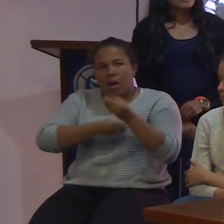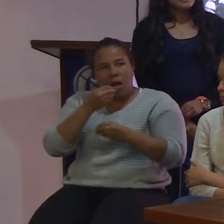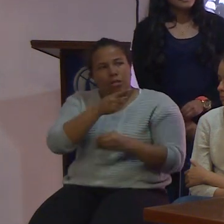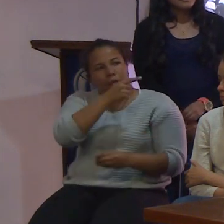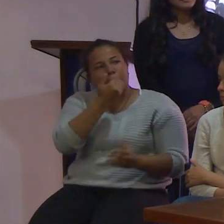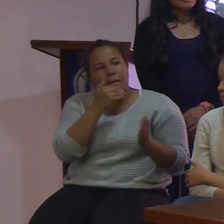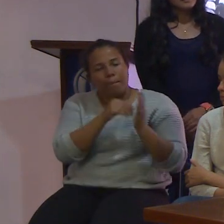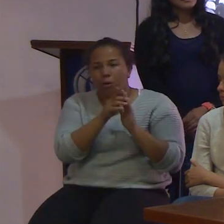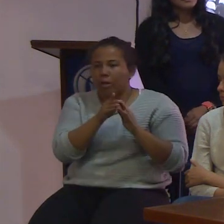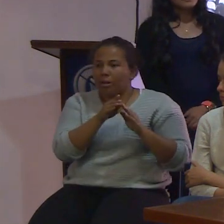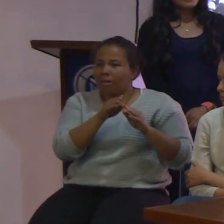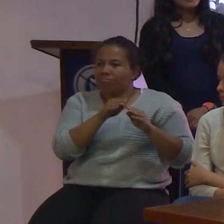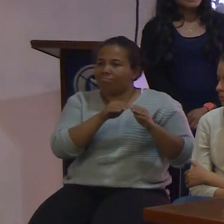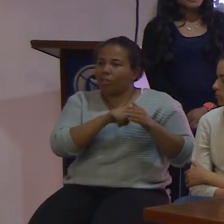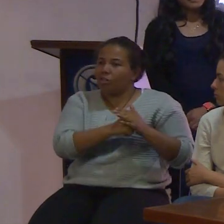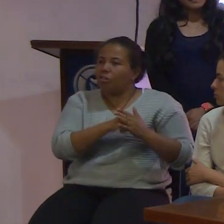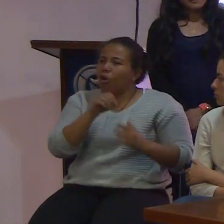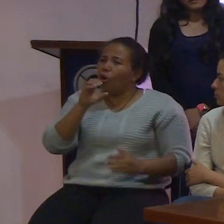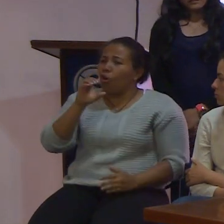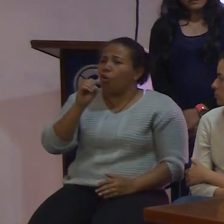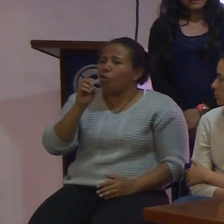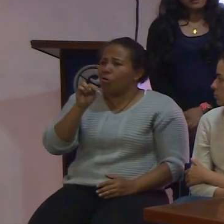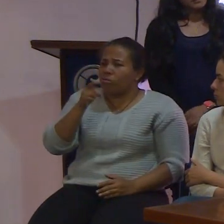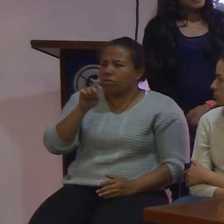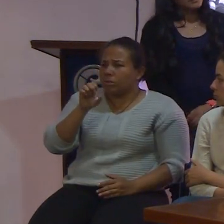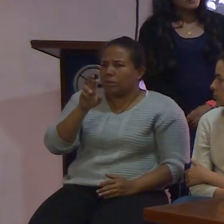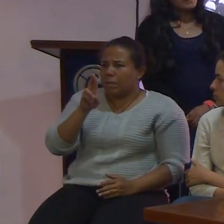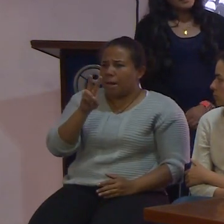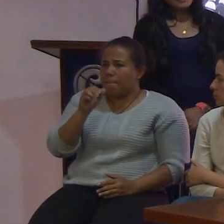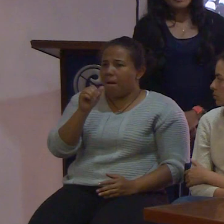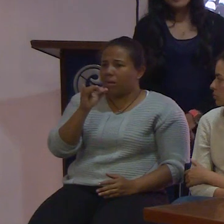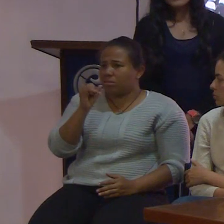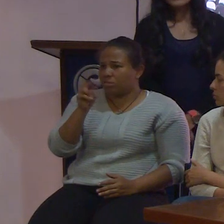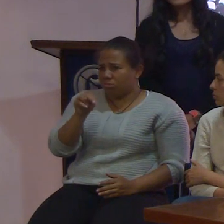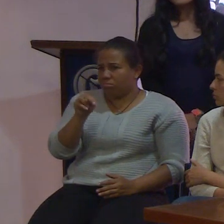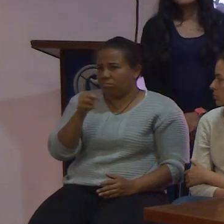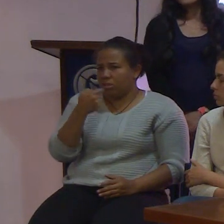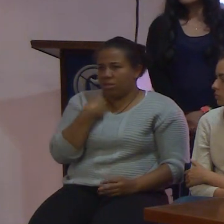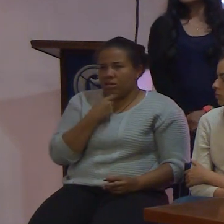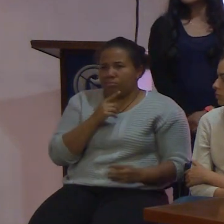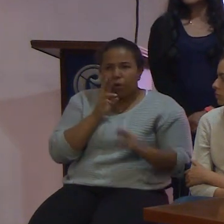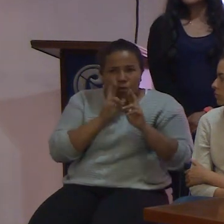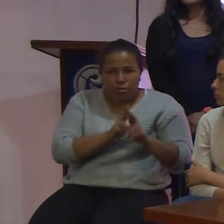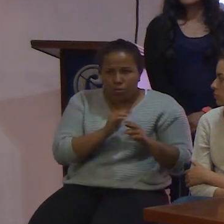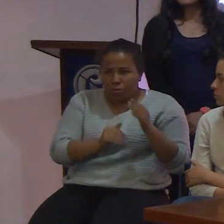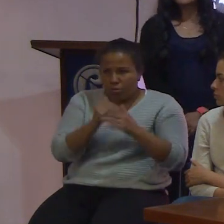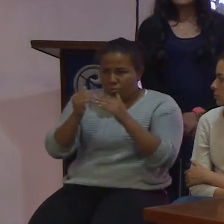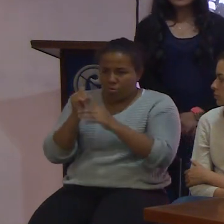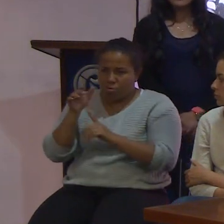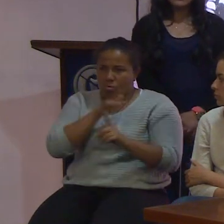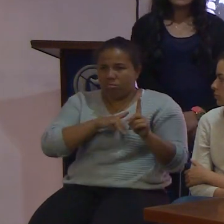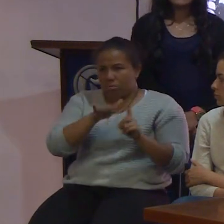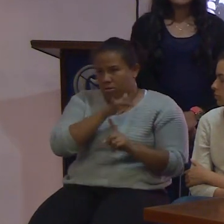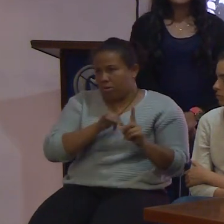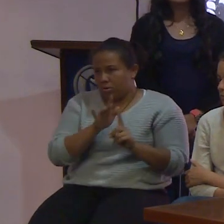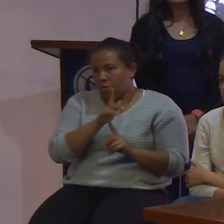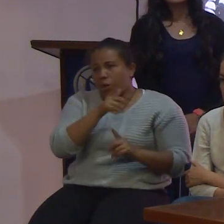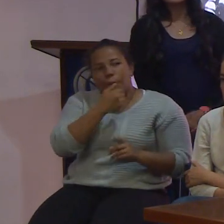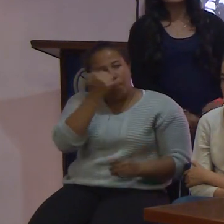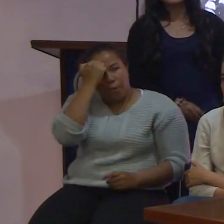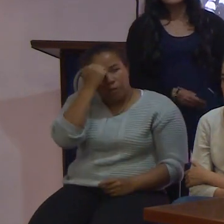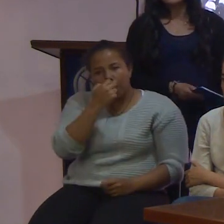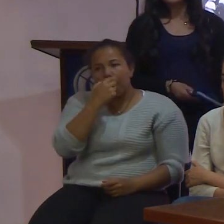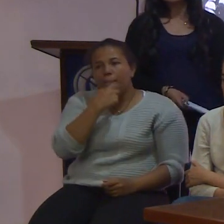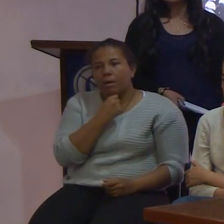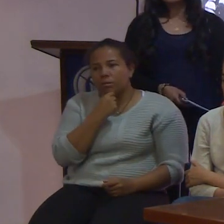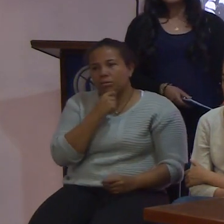profe Pacho y el reconocimiento de diferentes contextos. Bueno, por otro lado, pues tampoco cerrarnos a que el conocimiento del